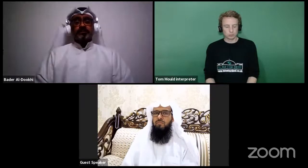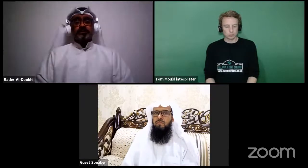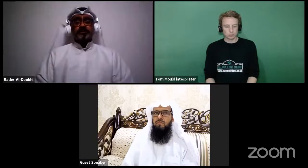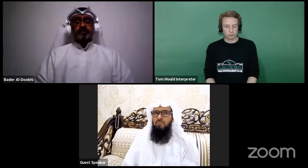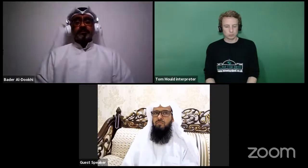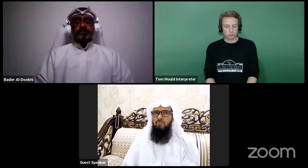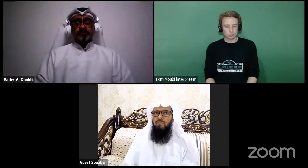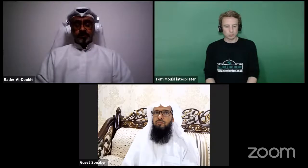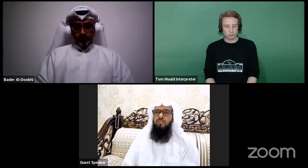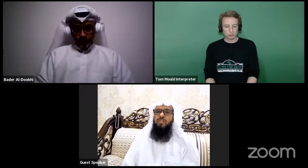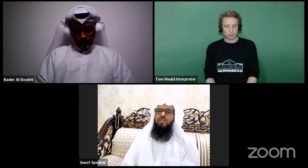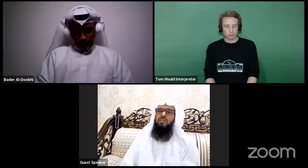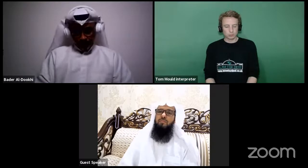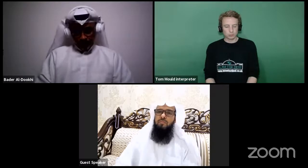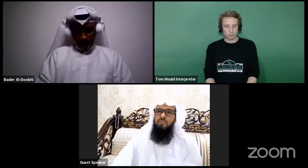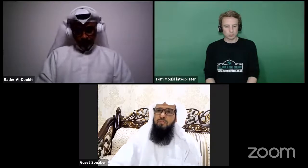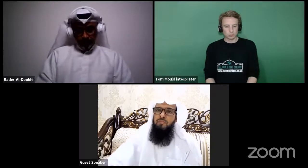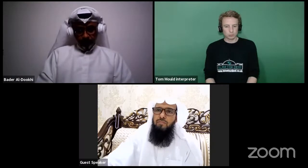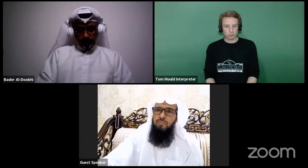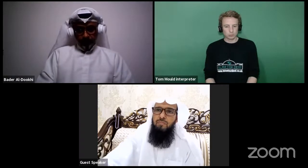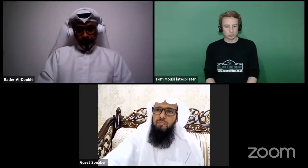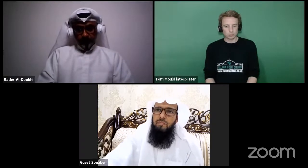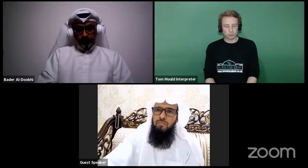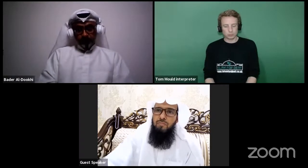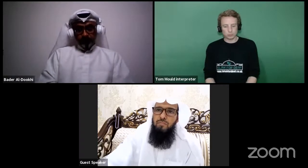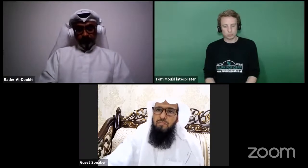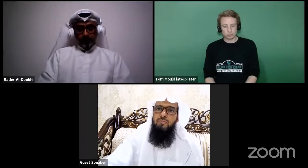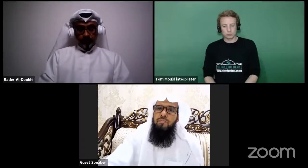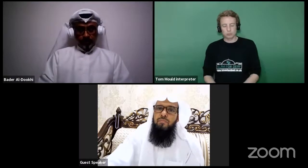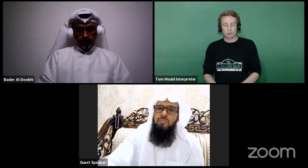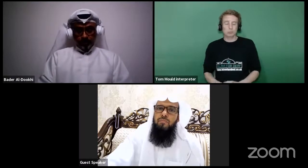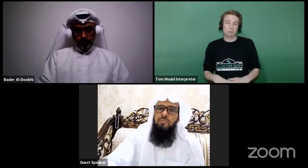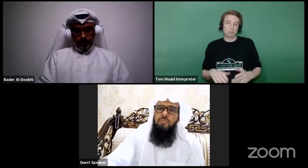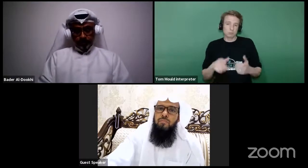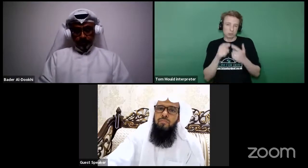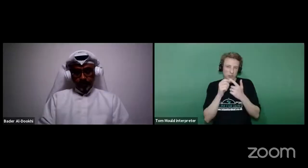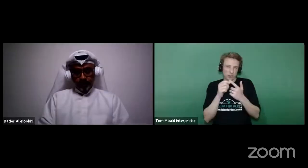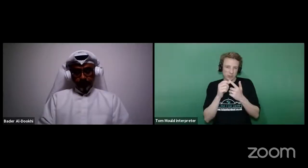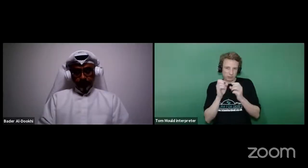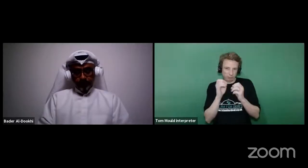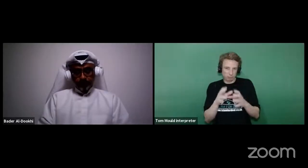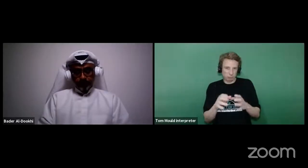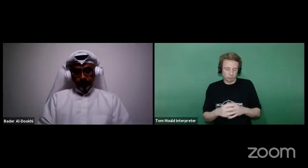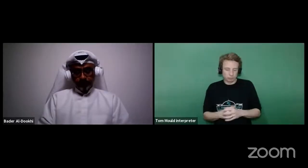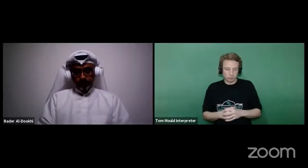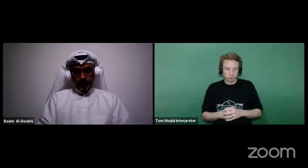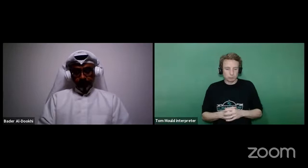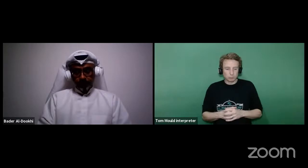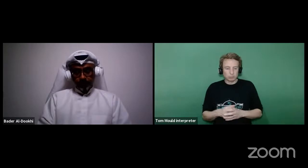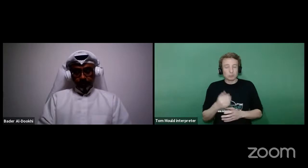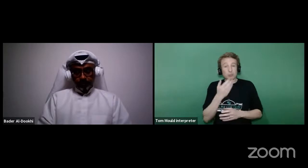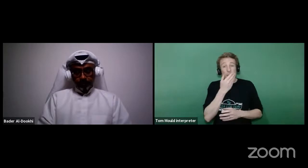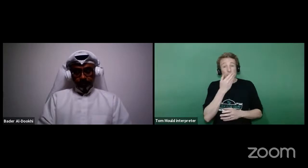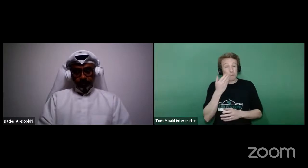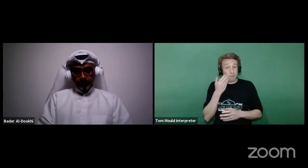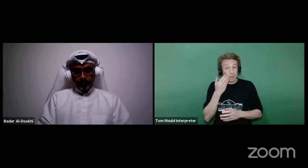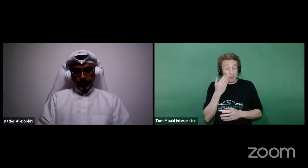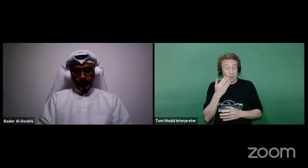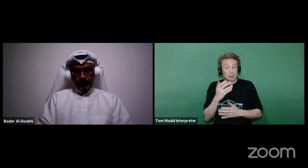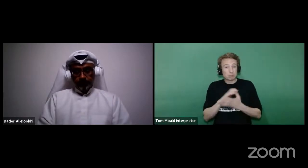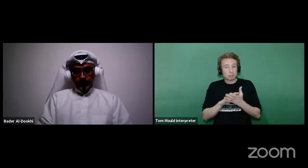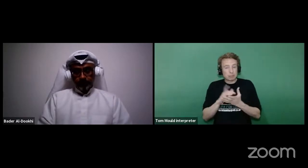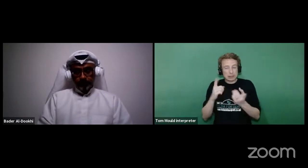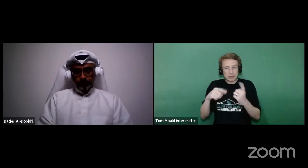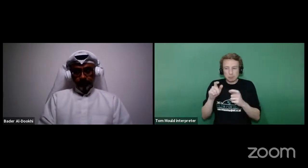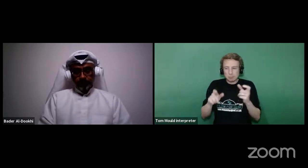بارك الله فيكم شيخنا. Second point is that fasting, it encourages the person and it